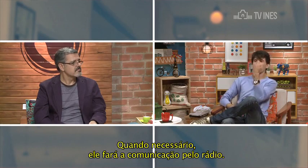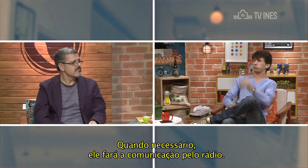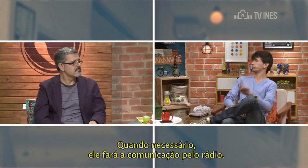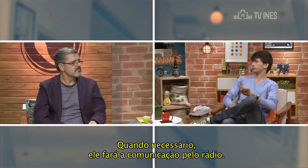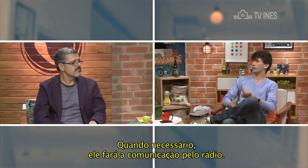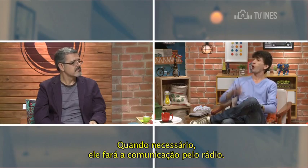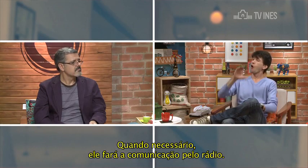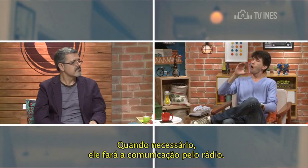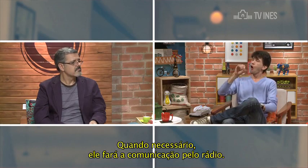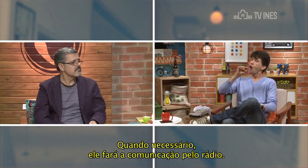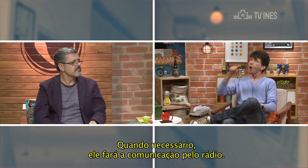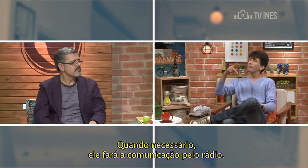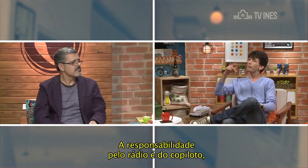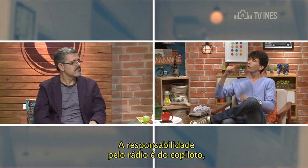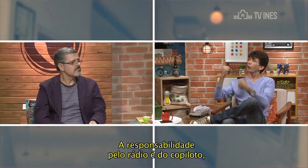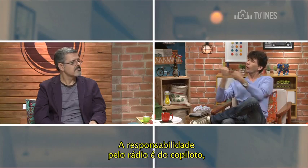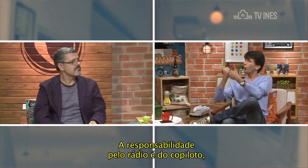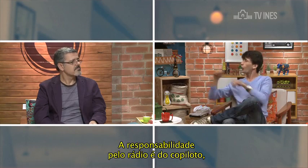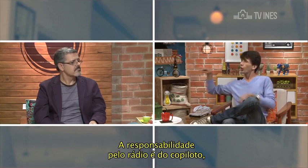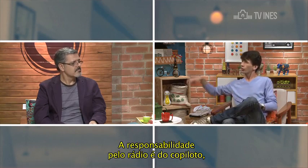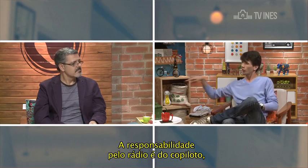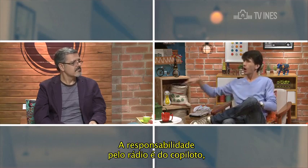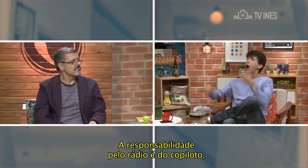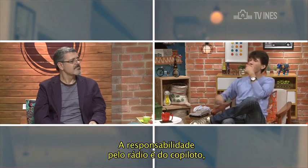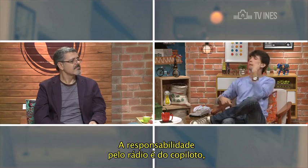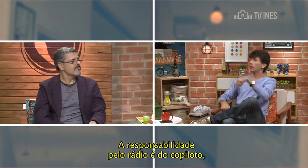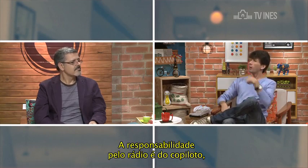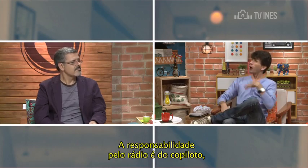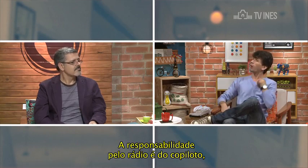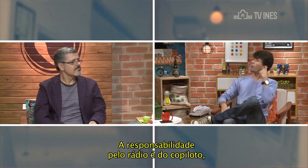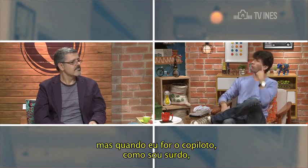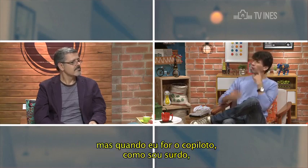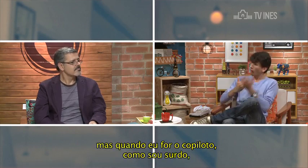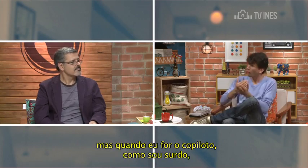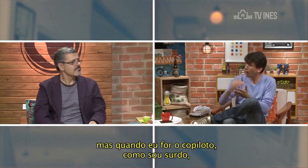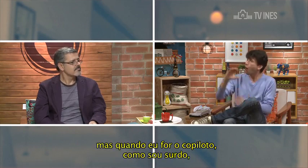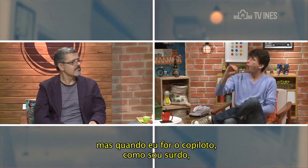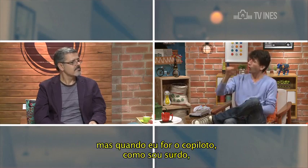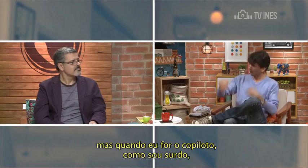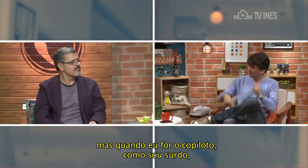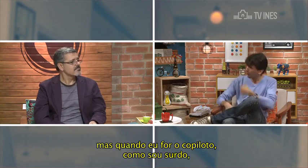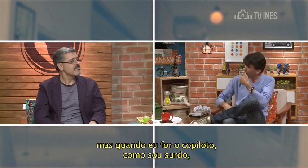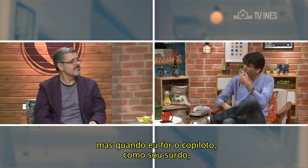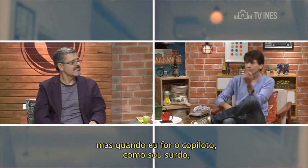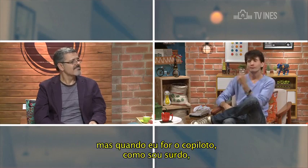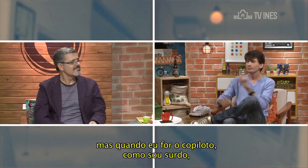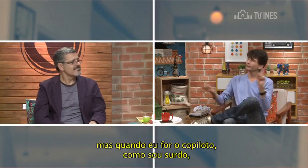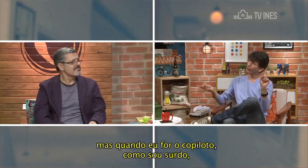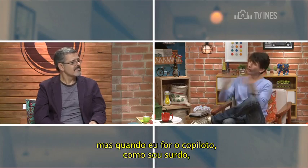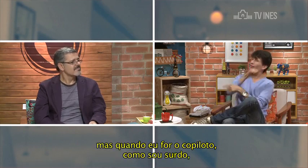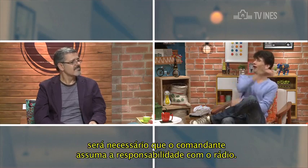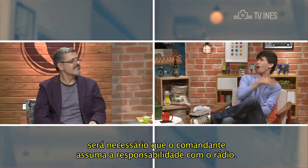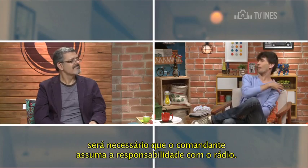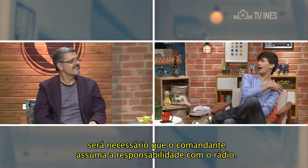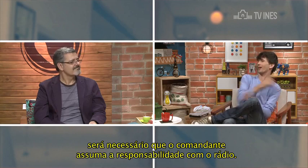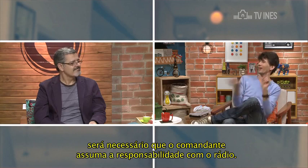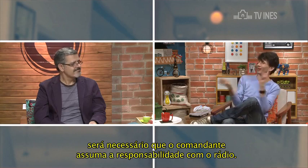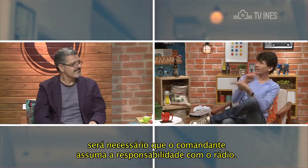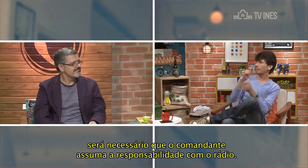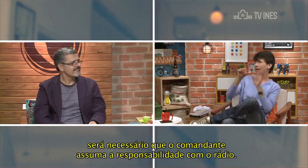comunicação pelo rádio a responsabilidade pelo rádio é do copiloto mas quando eu for o copiloto como sou surdo será necessário que o